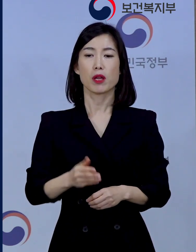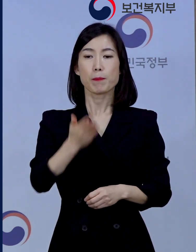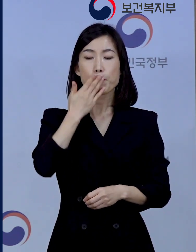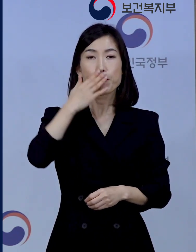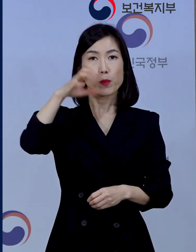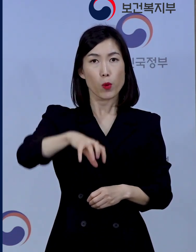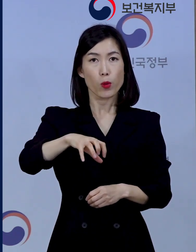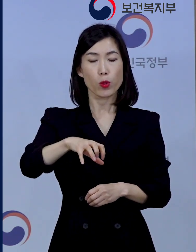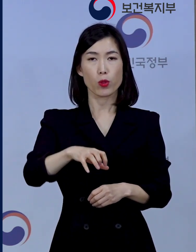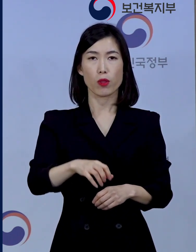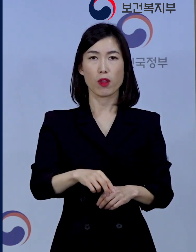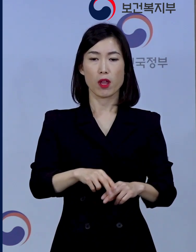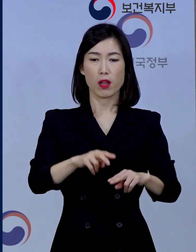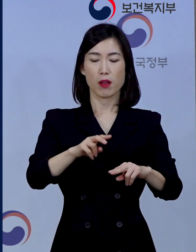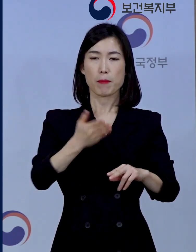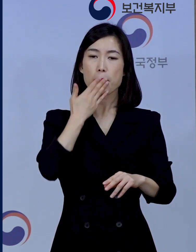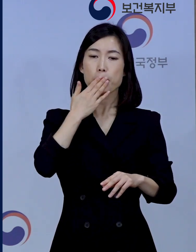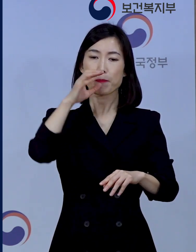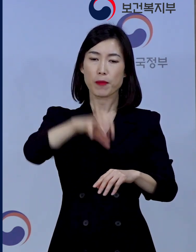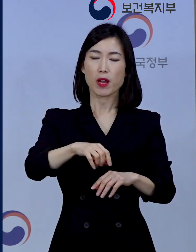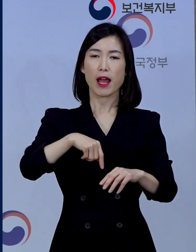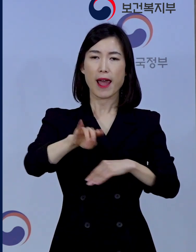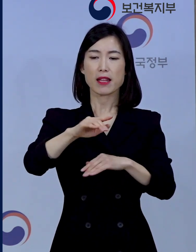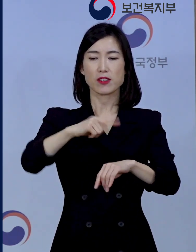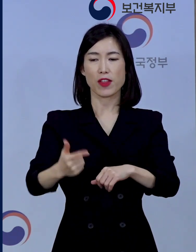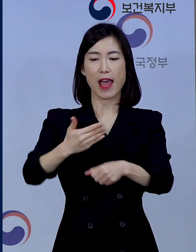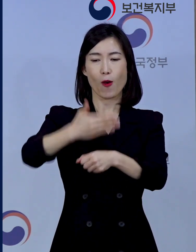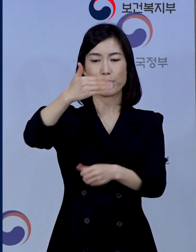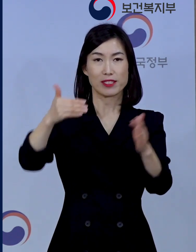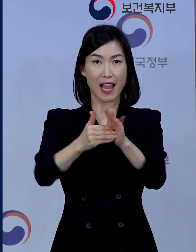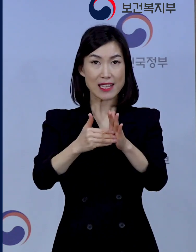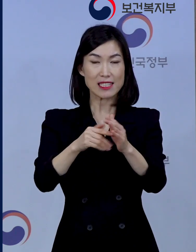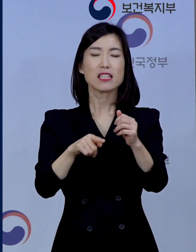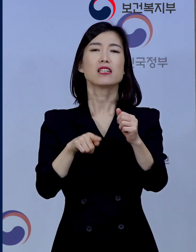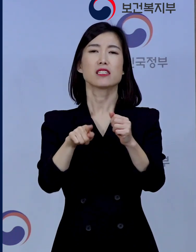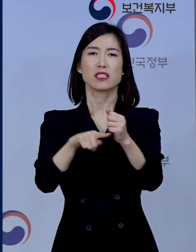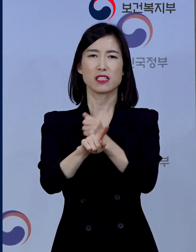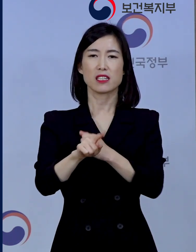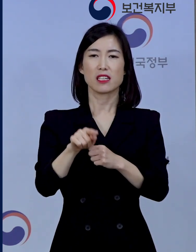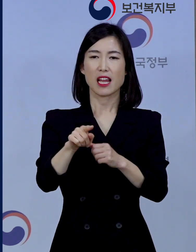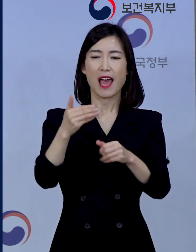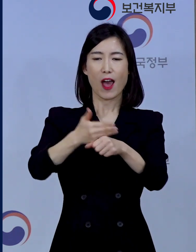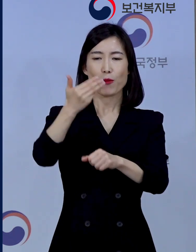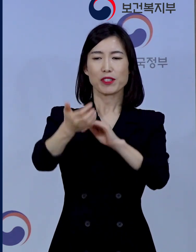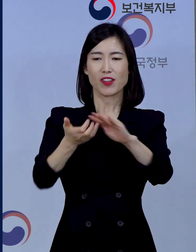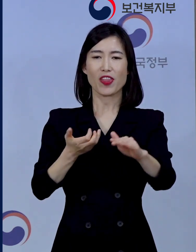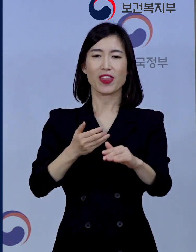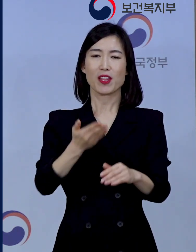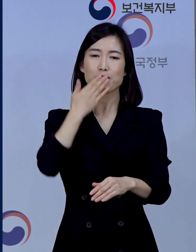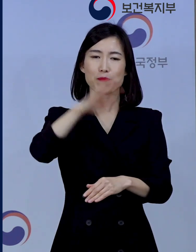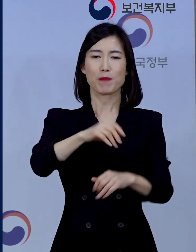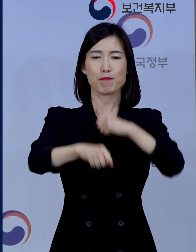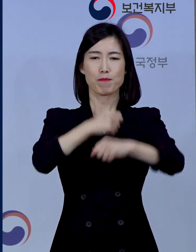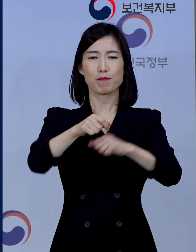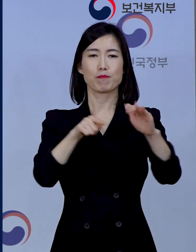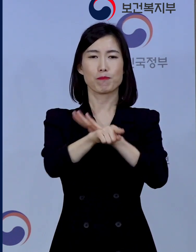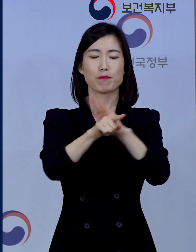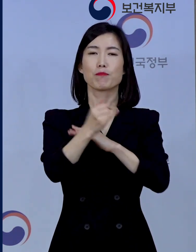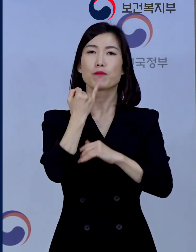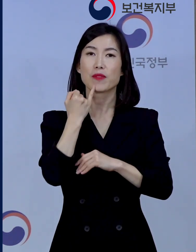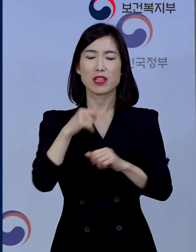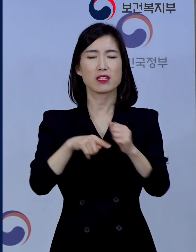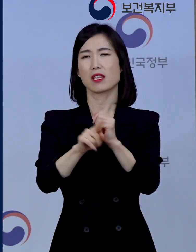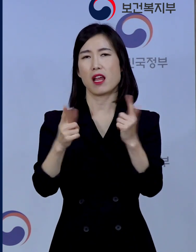들어 음식점의 착석을 저녁 9시로 제한하는 것은 그 이전에는 음식점을 자유롭게 이용하시라는 의미가